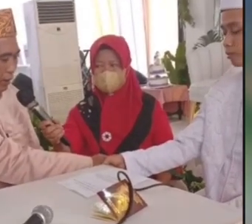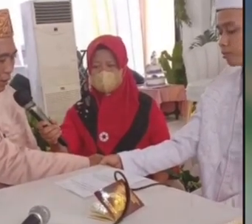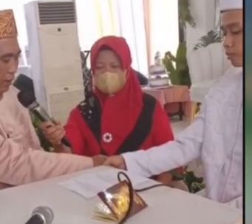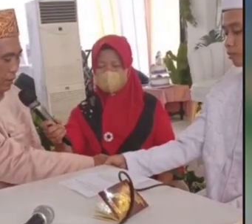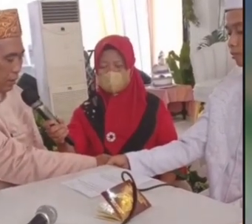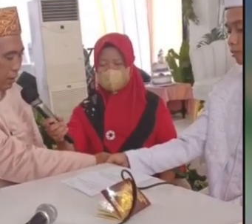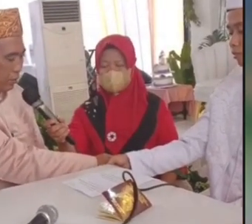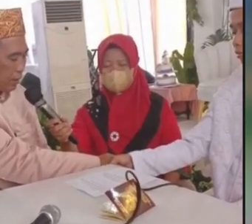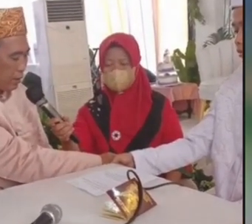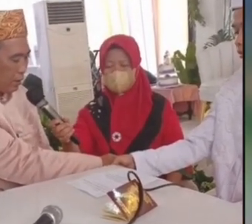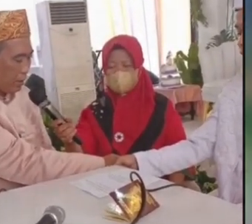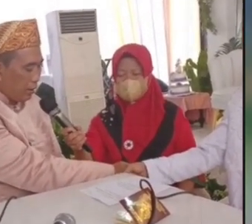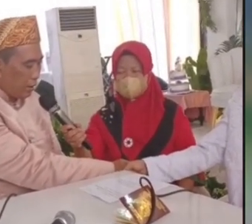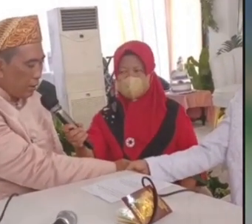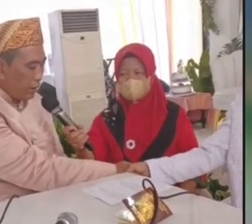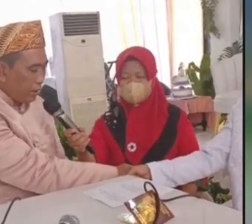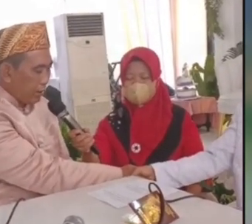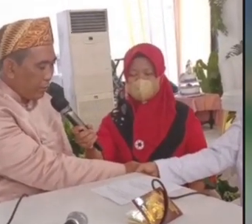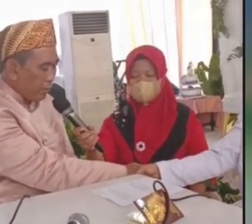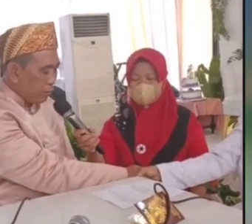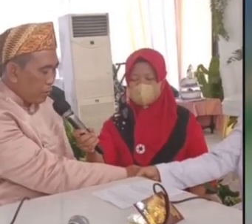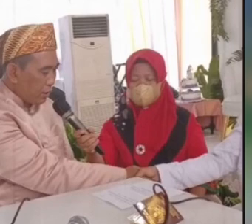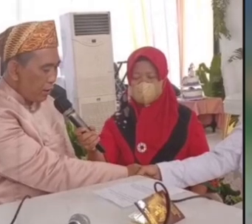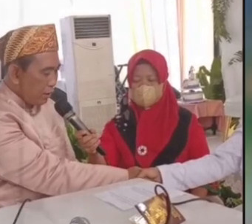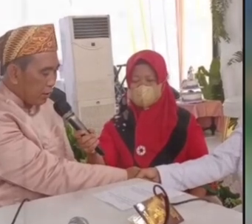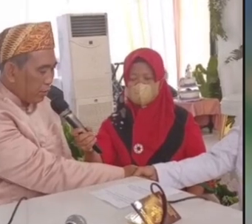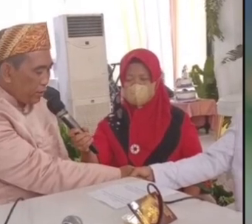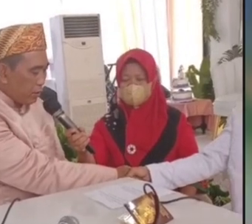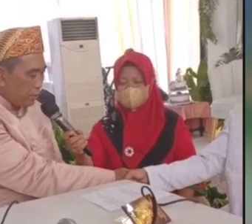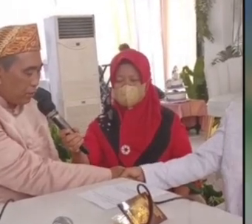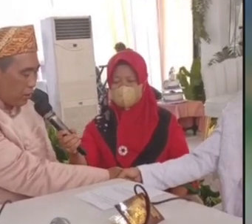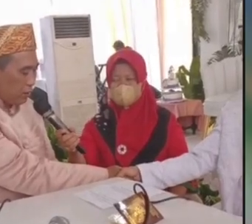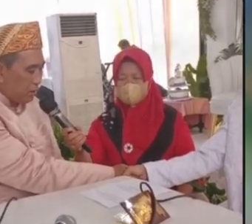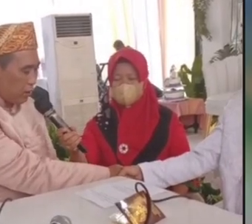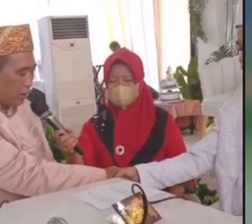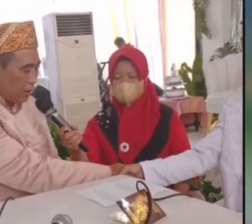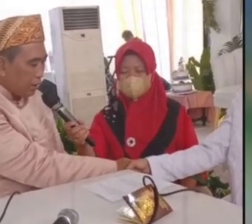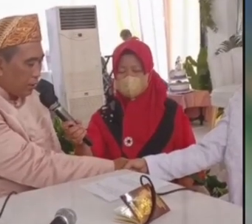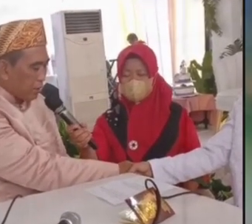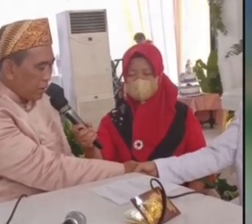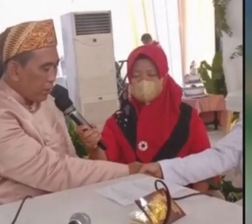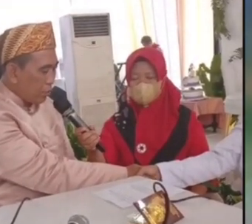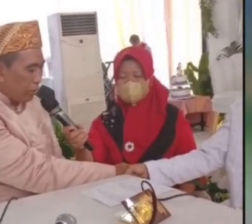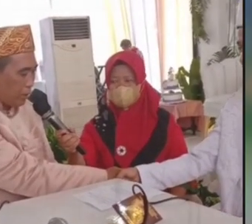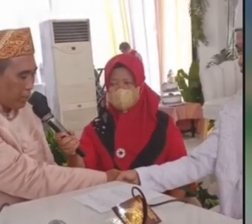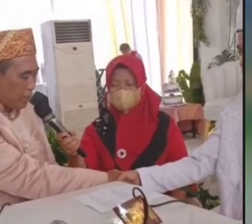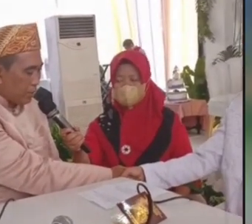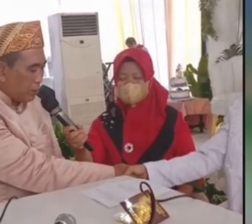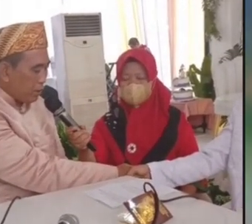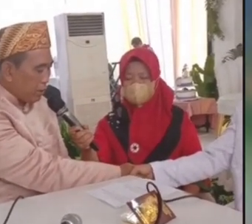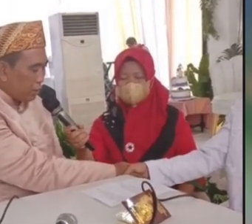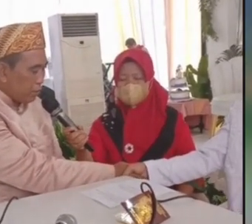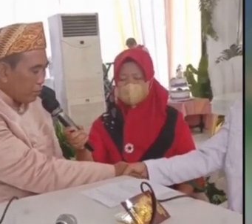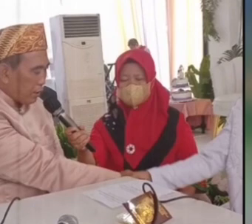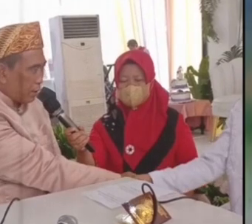Saya nikahkan dan saya kawinkan Anda dengan anak perempuan saya, Yunia Kismatul Aziza, dengan mas kawin 20 gram